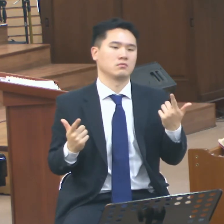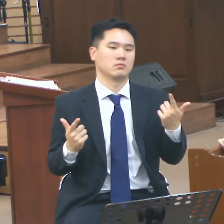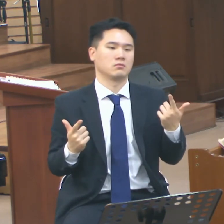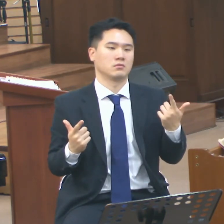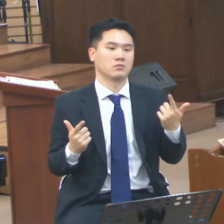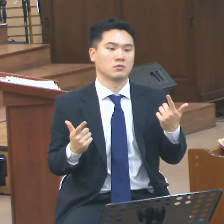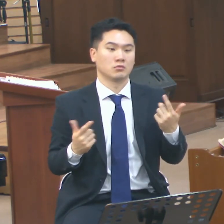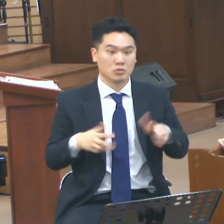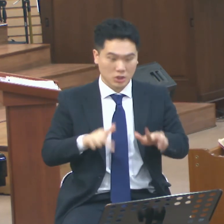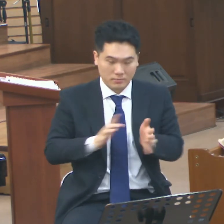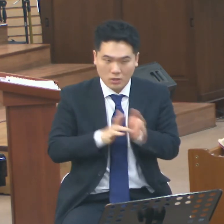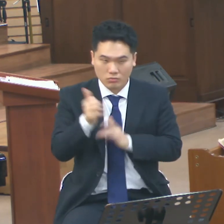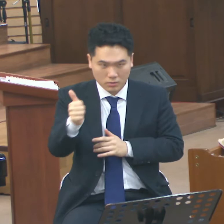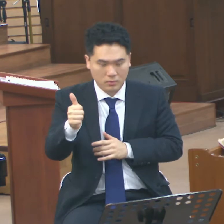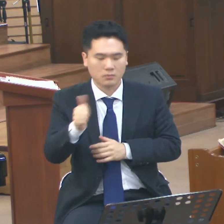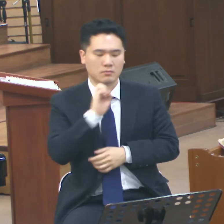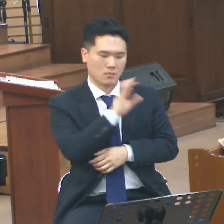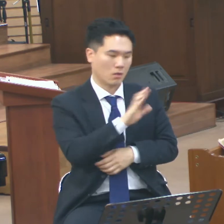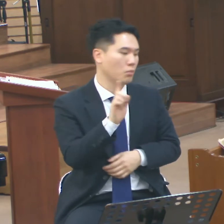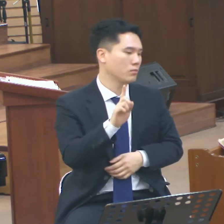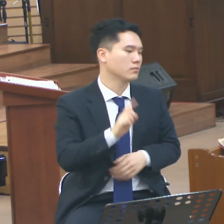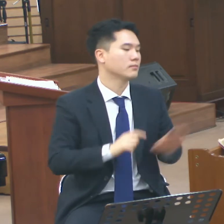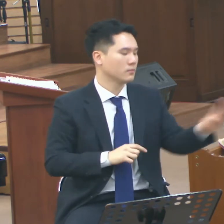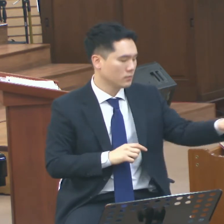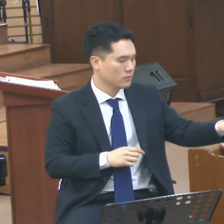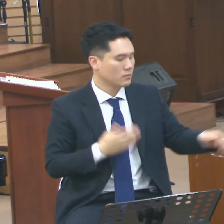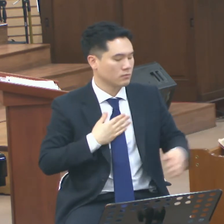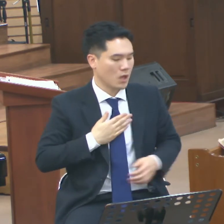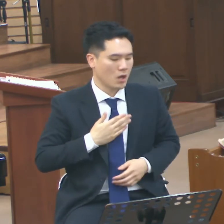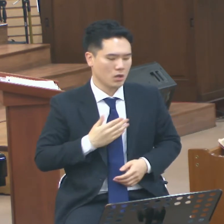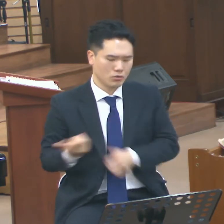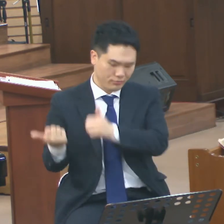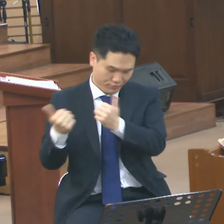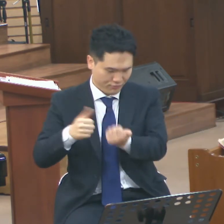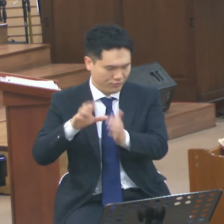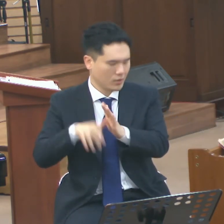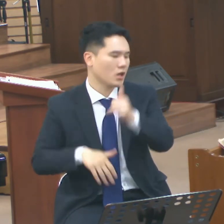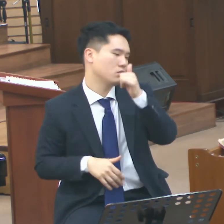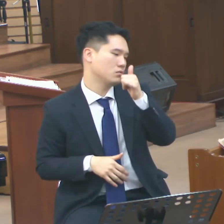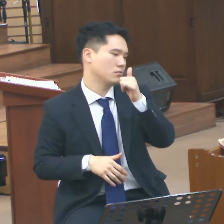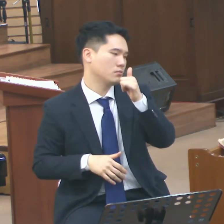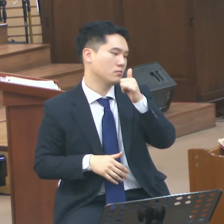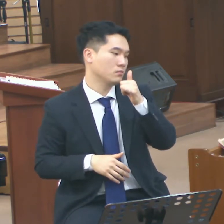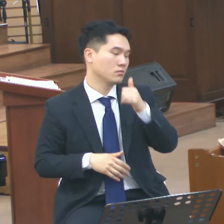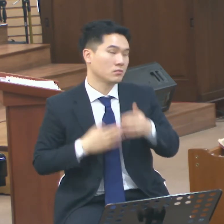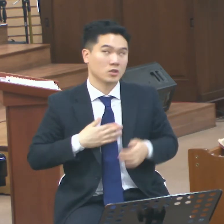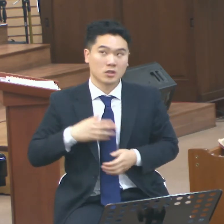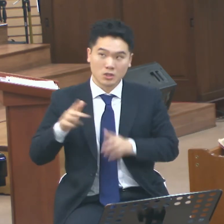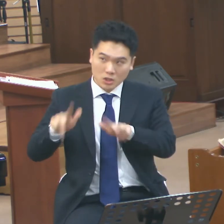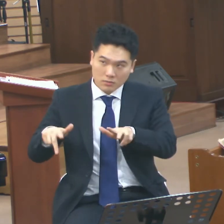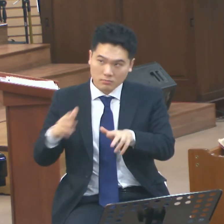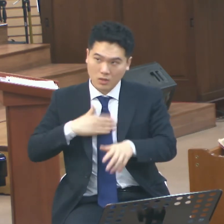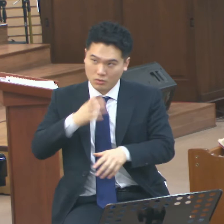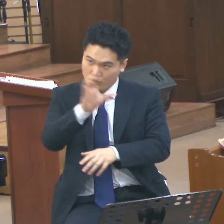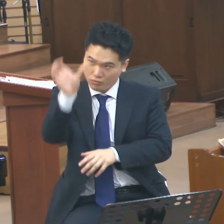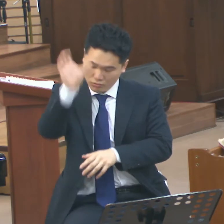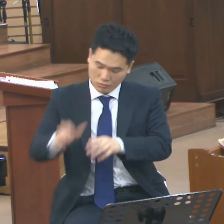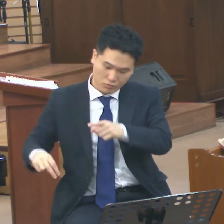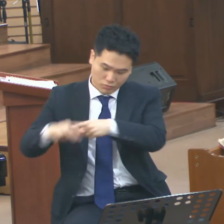내가 죽을 때가 있는데 그 때가 아직 오지 않았기 때문에 내가 지금 주의하고